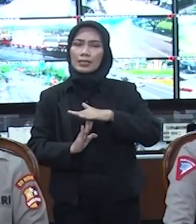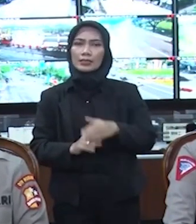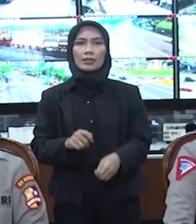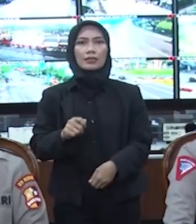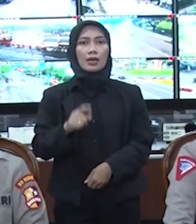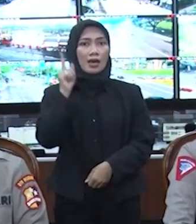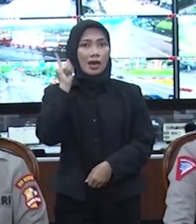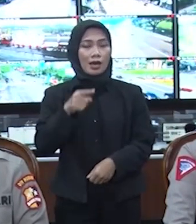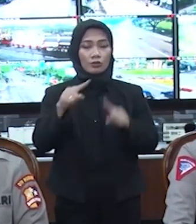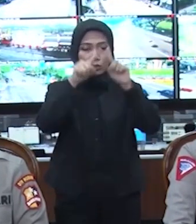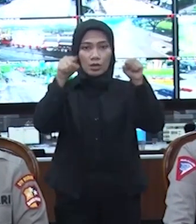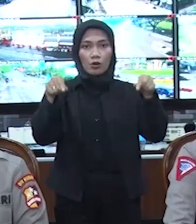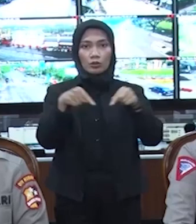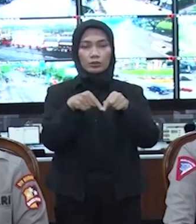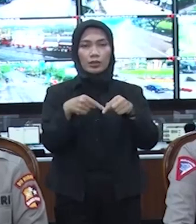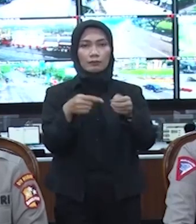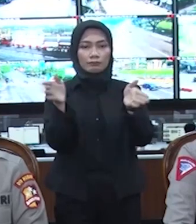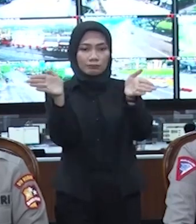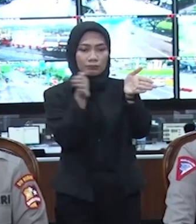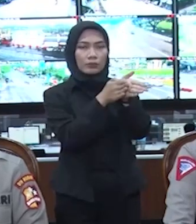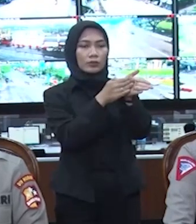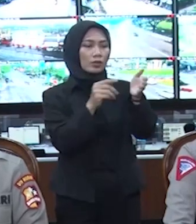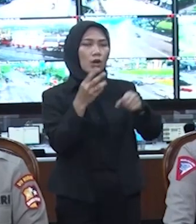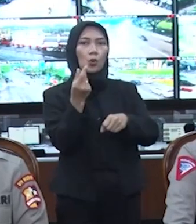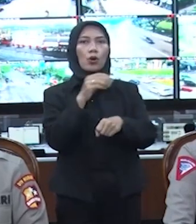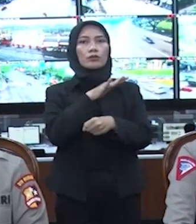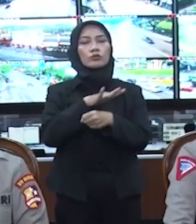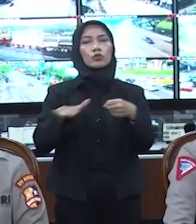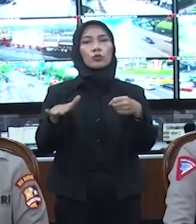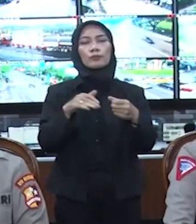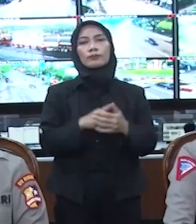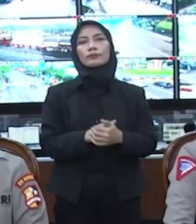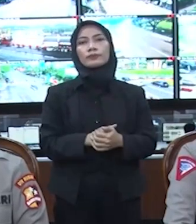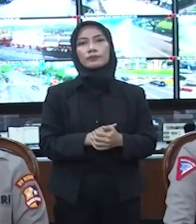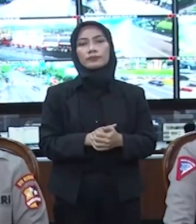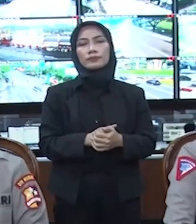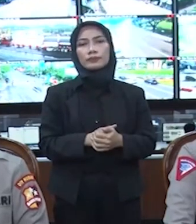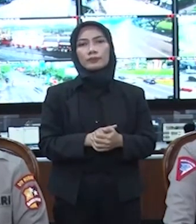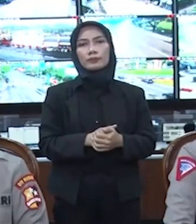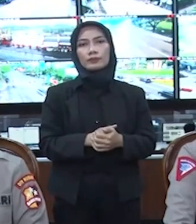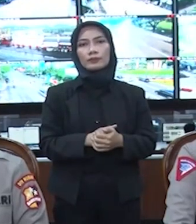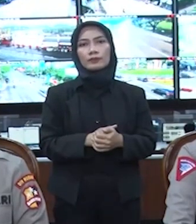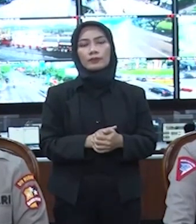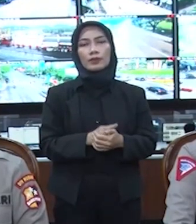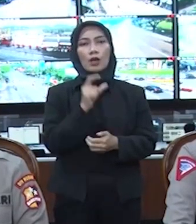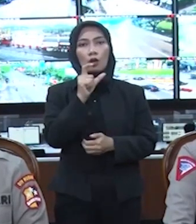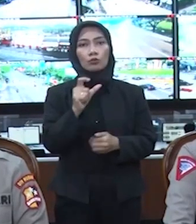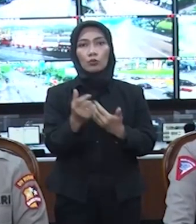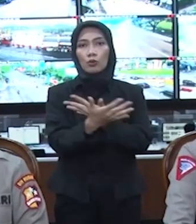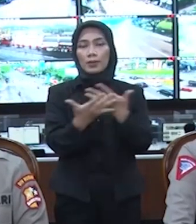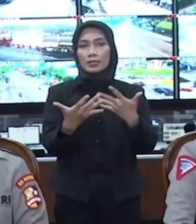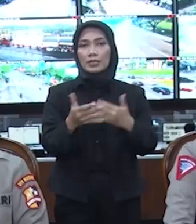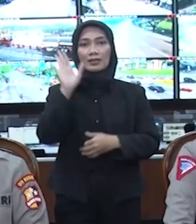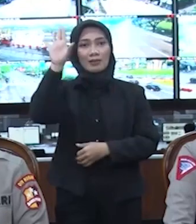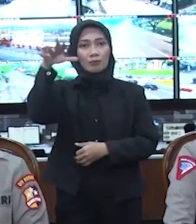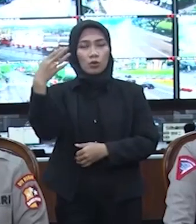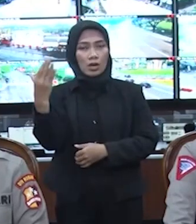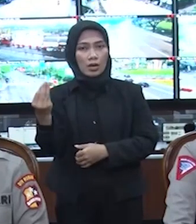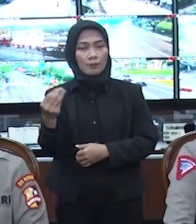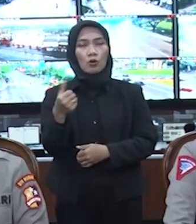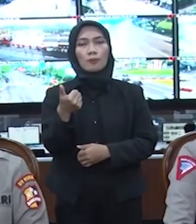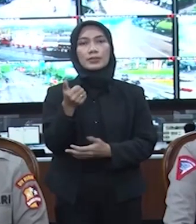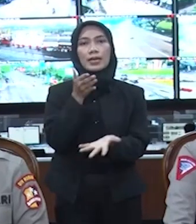uang elektronik mencukupi untuk para pemudik yang akan ataupun sedang melakukan perjalanan mudik dapat